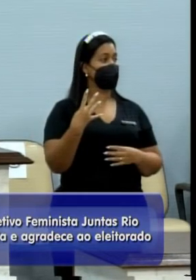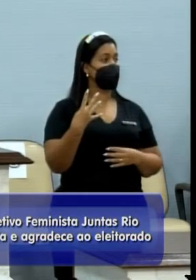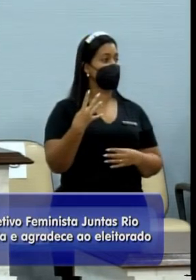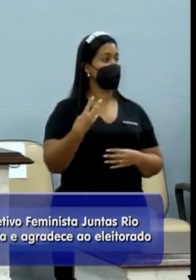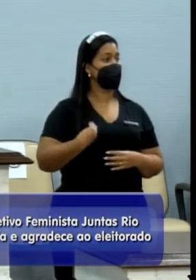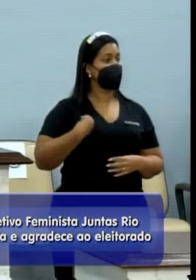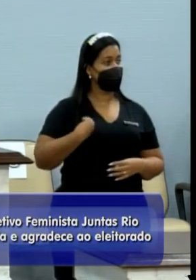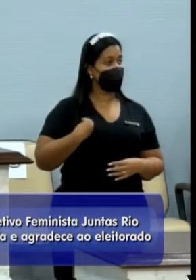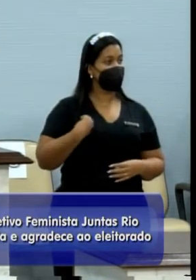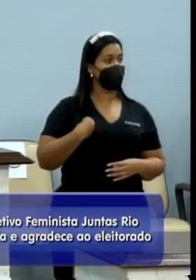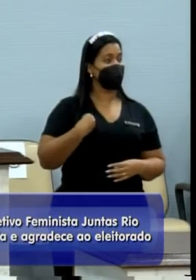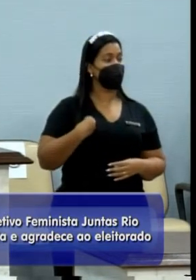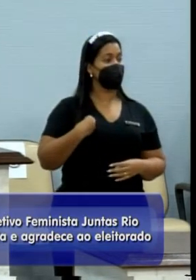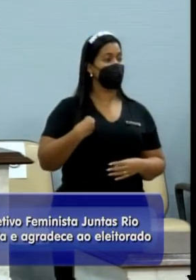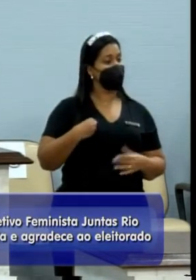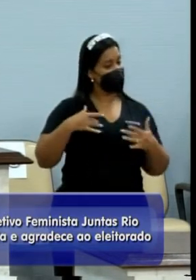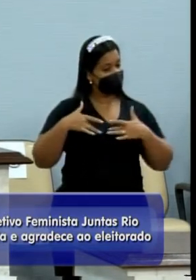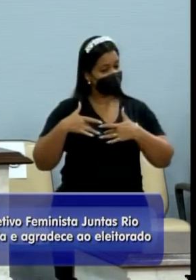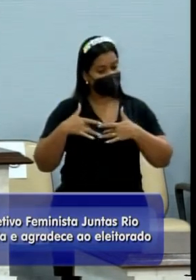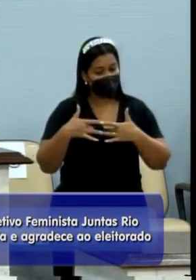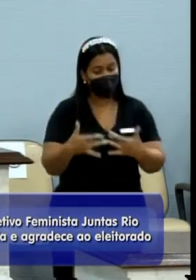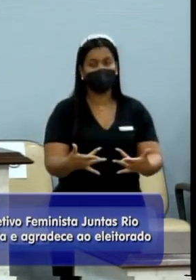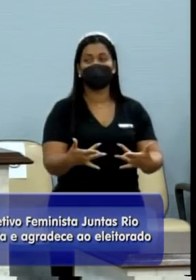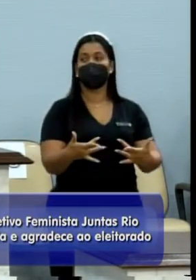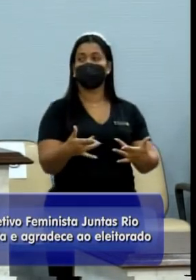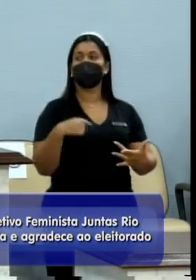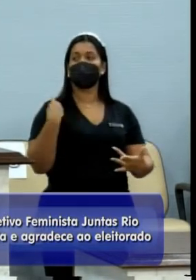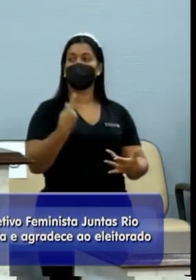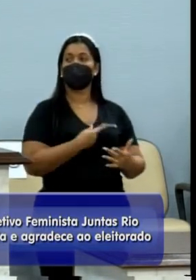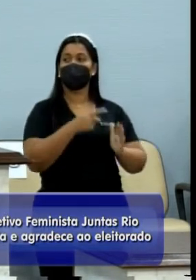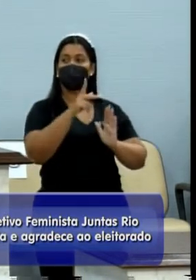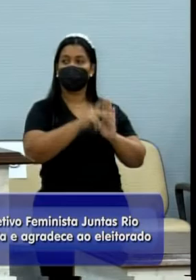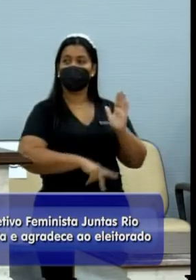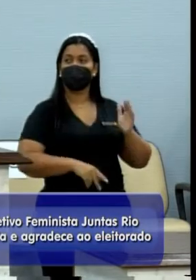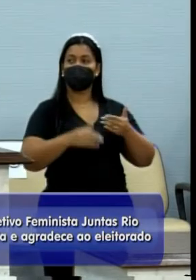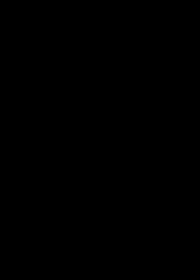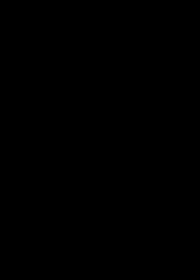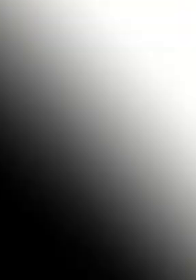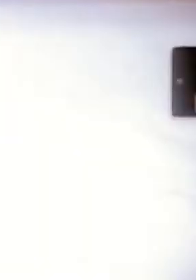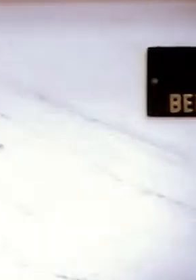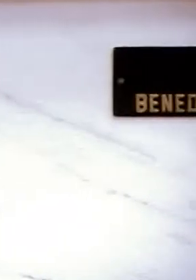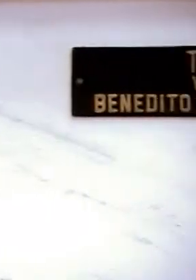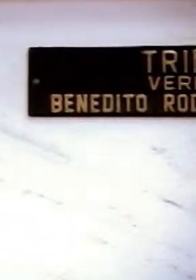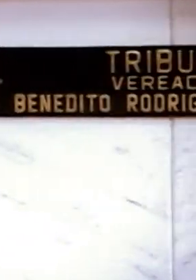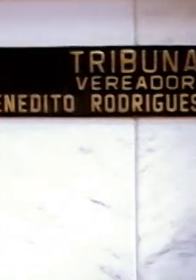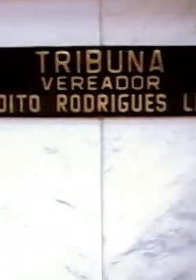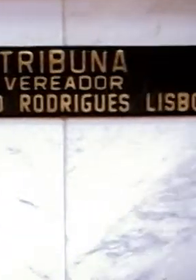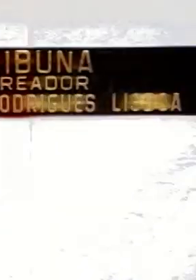fisicamente se doando para esse nosso projeto. Muito obrigada.